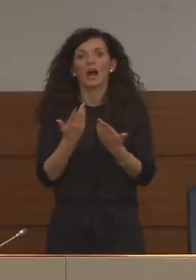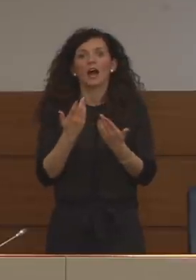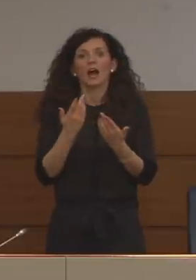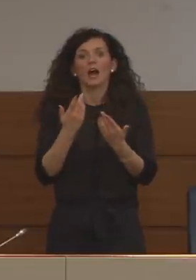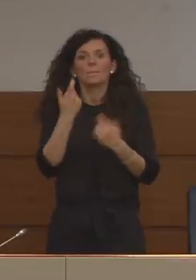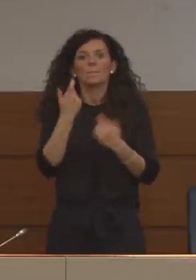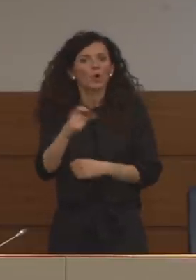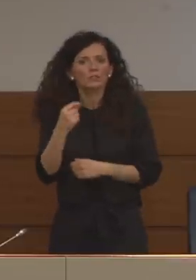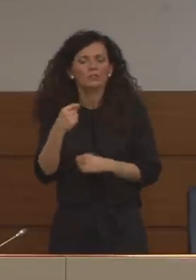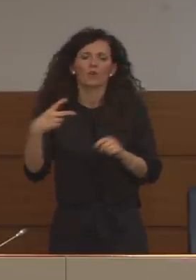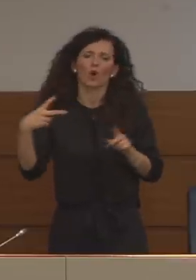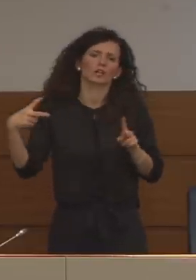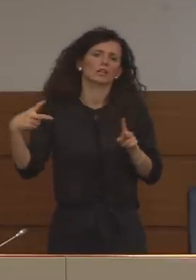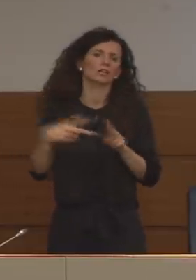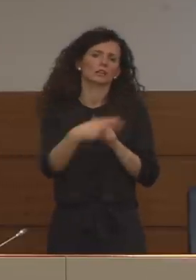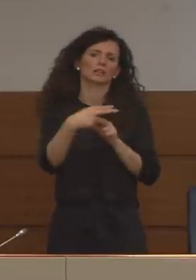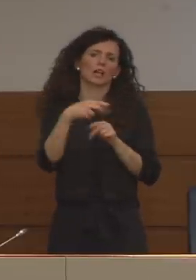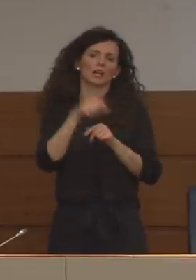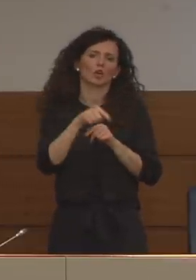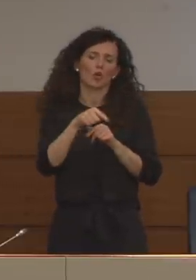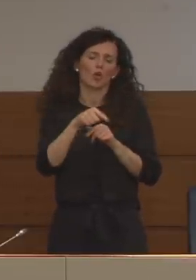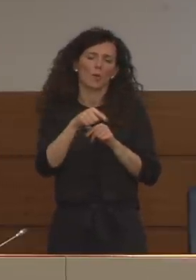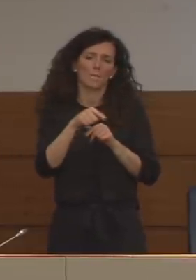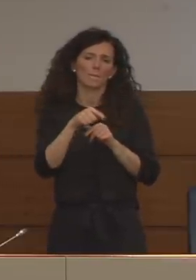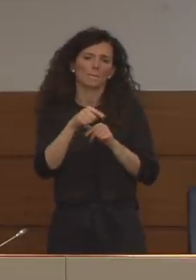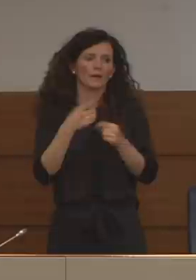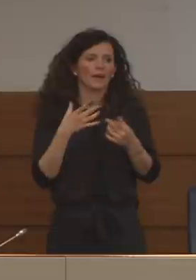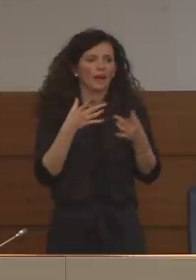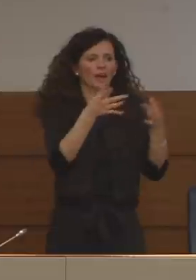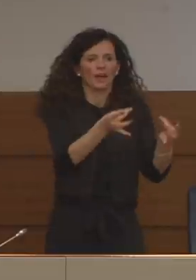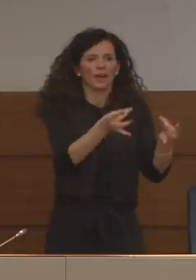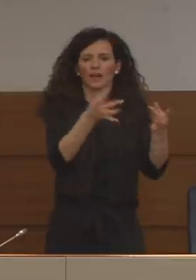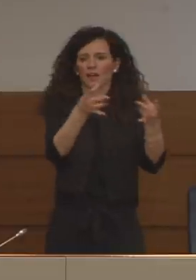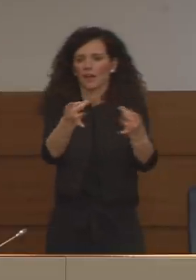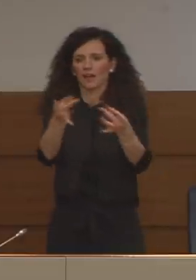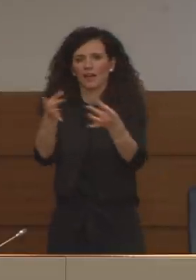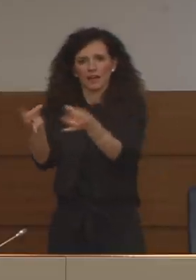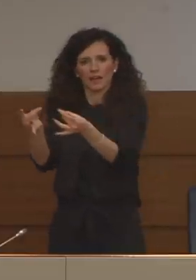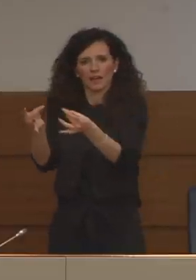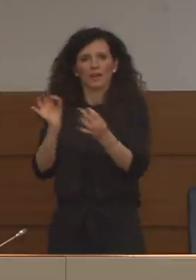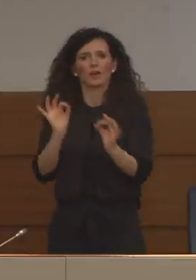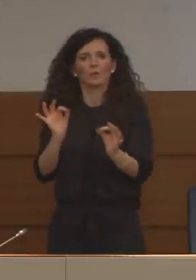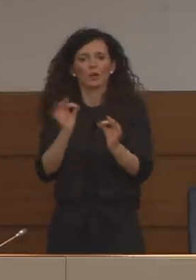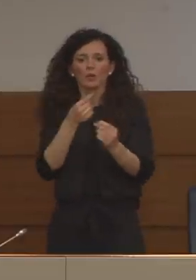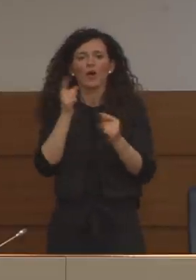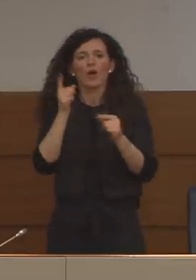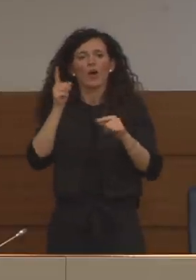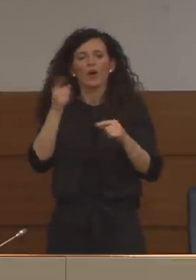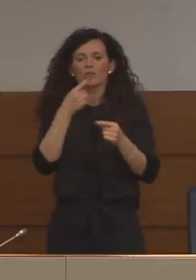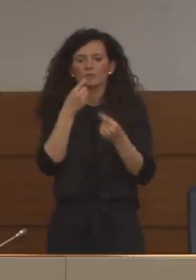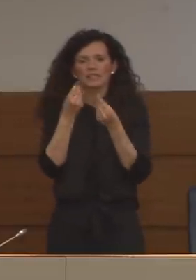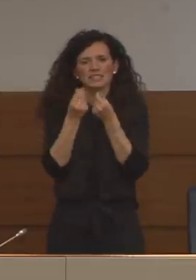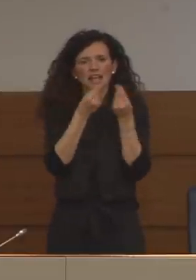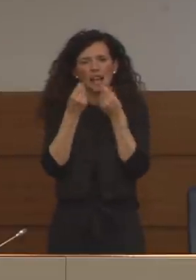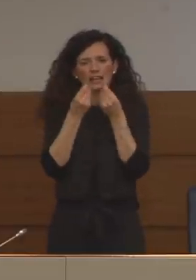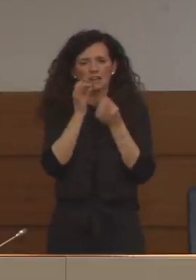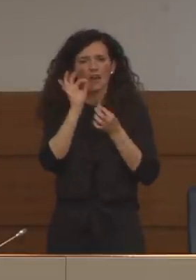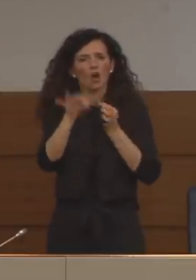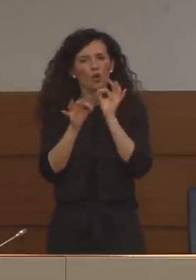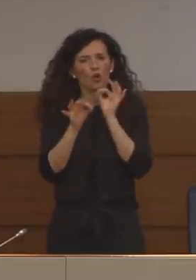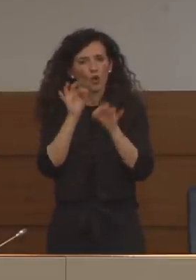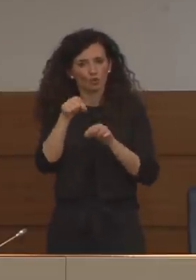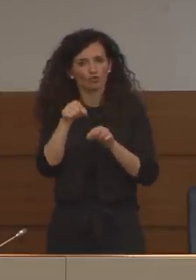interrompere il meccanismo di trasmissione attraverso le goccioline di saliva